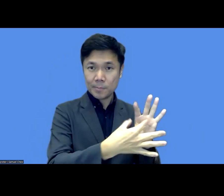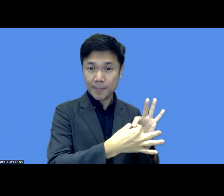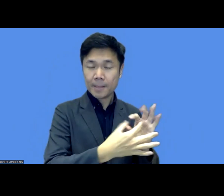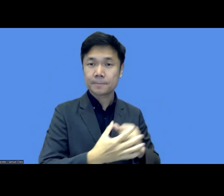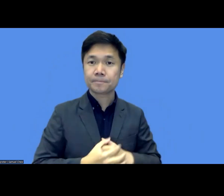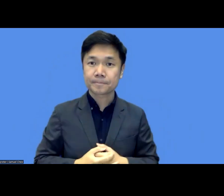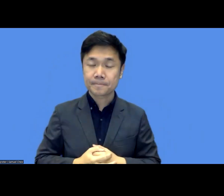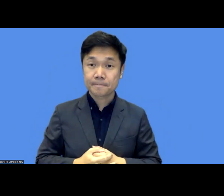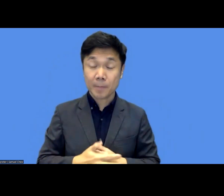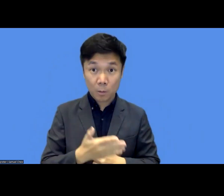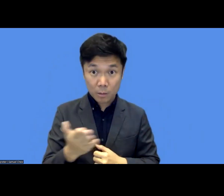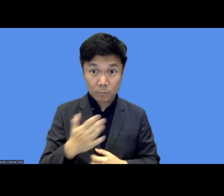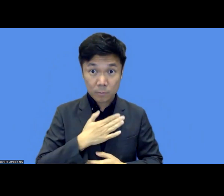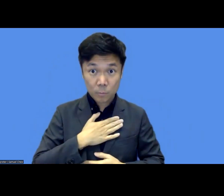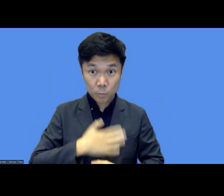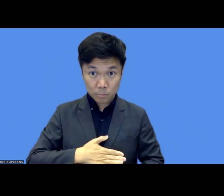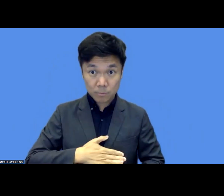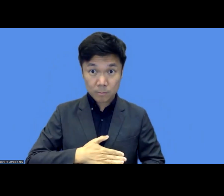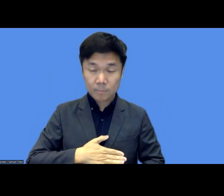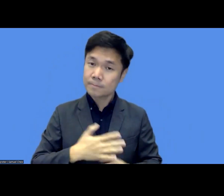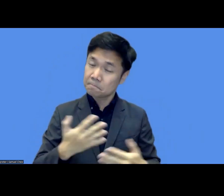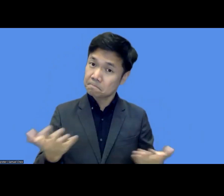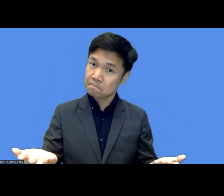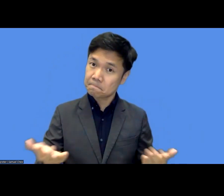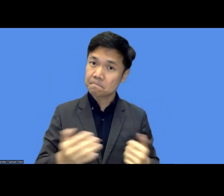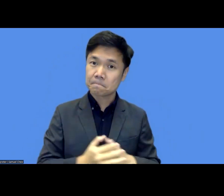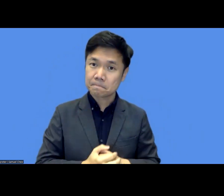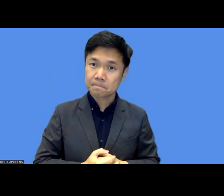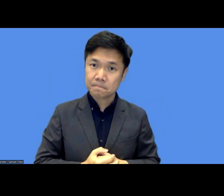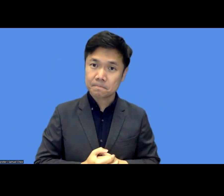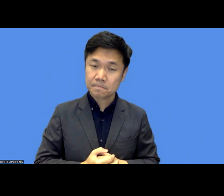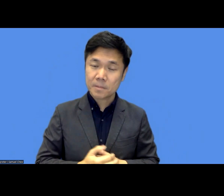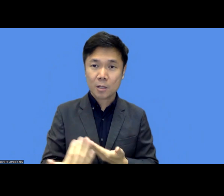Y vamos a compartir más detalles de contactos